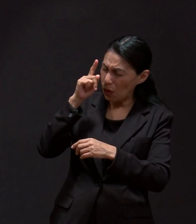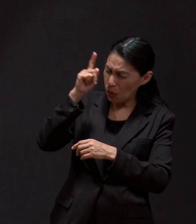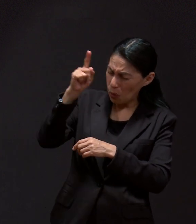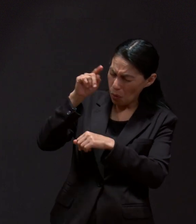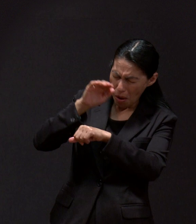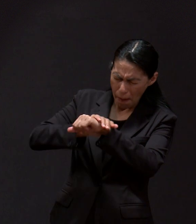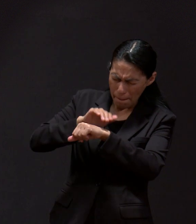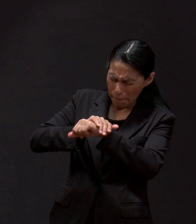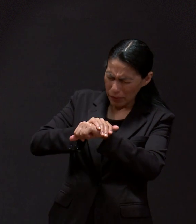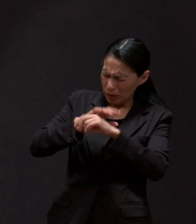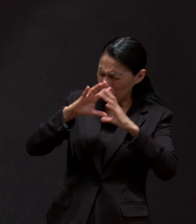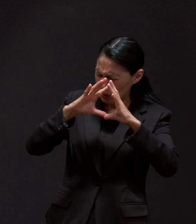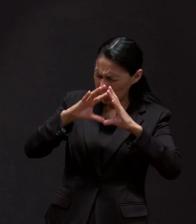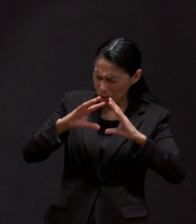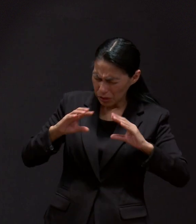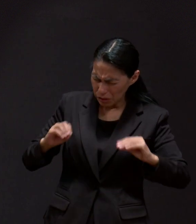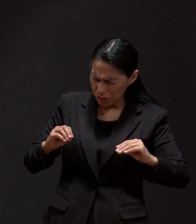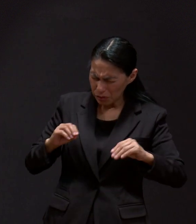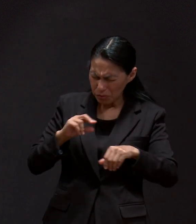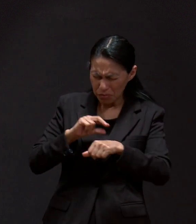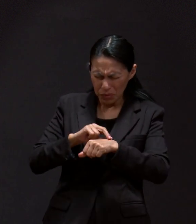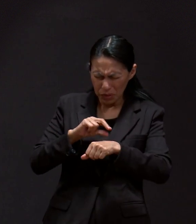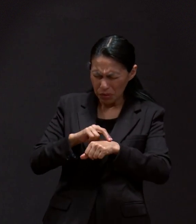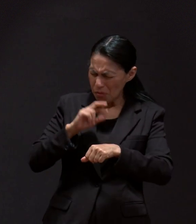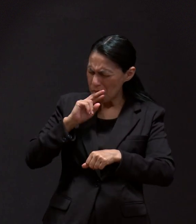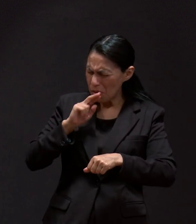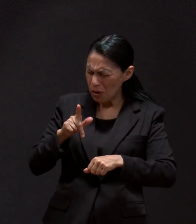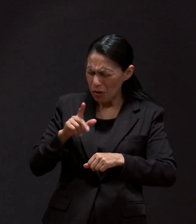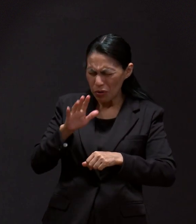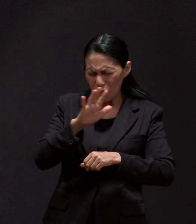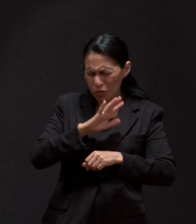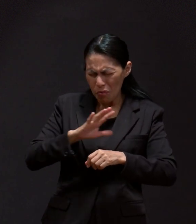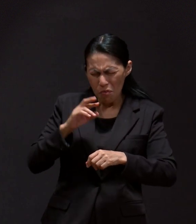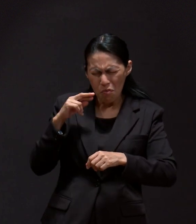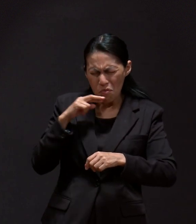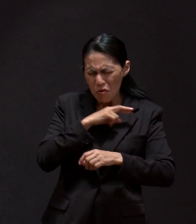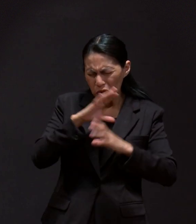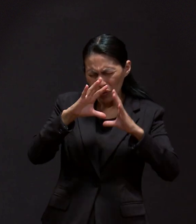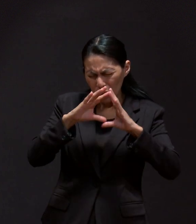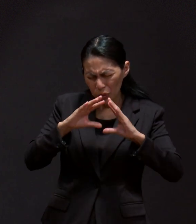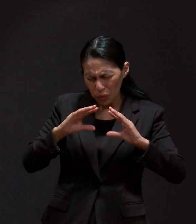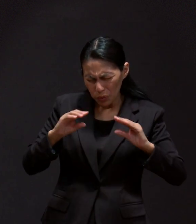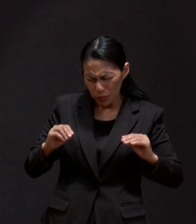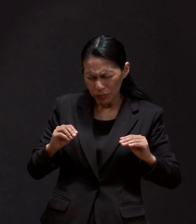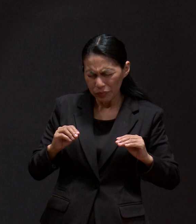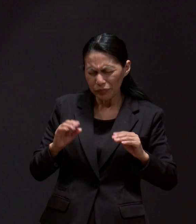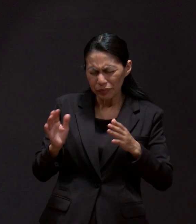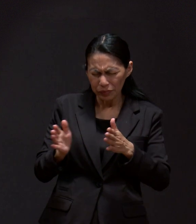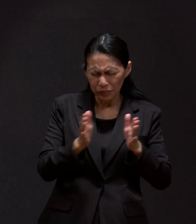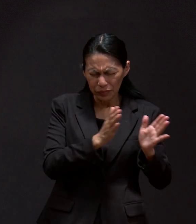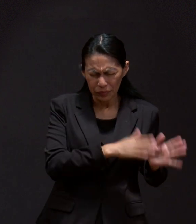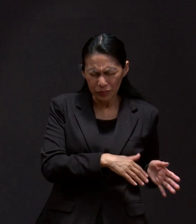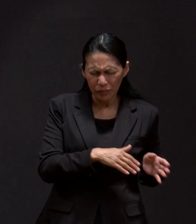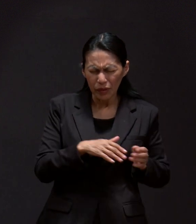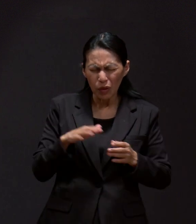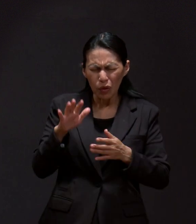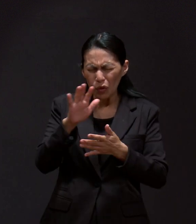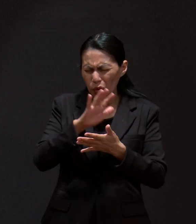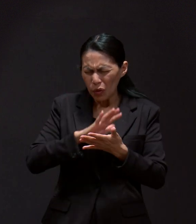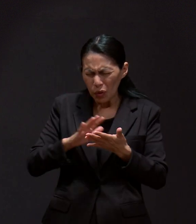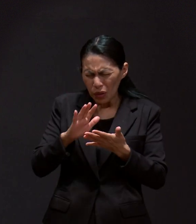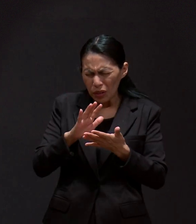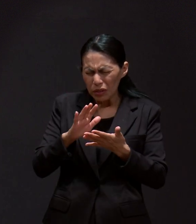sanador como su mejor amigo señor y que esta crisis pase muy pronto la mayoría de las